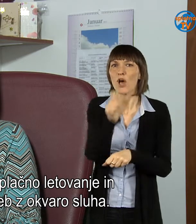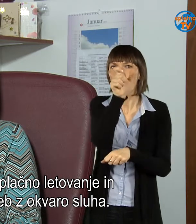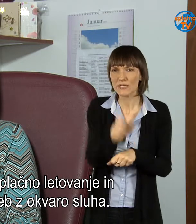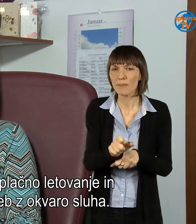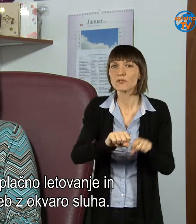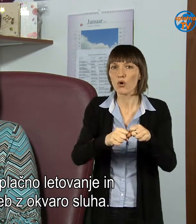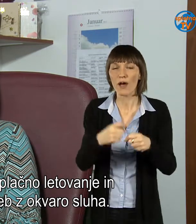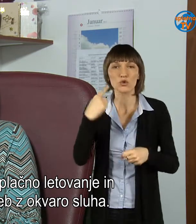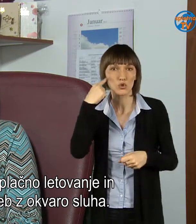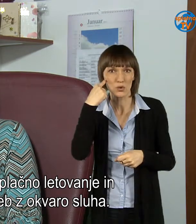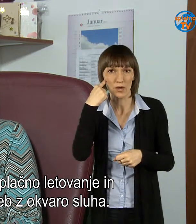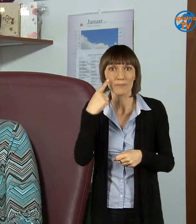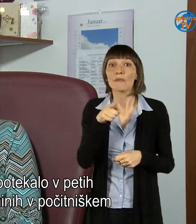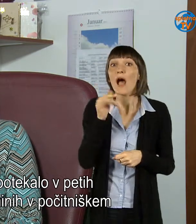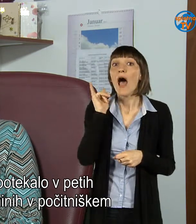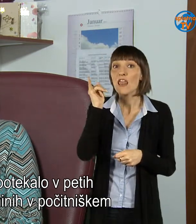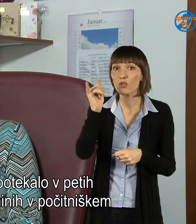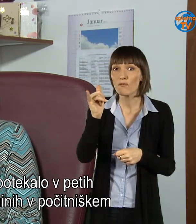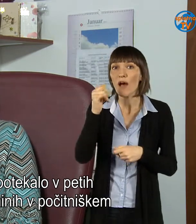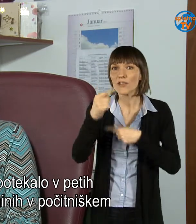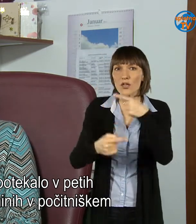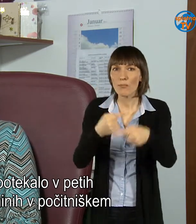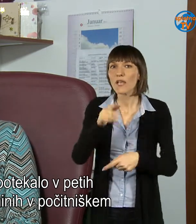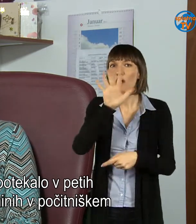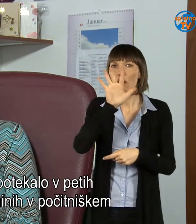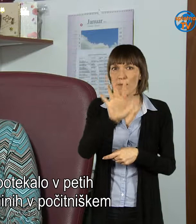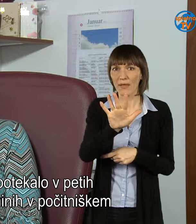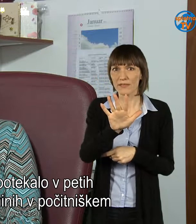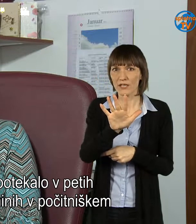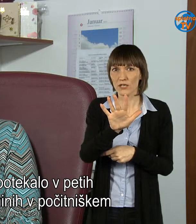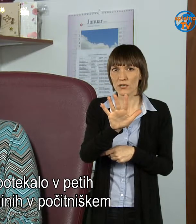oseb z okvaro sluha. Letovanje je potekalo v 5